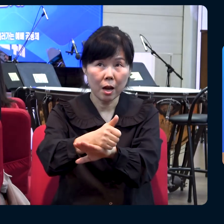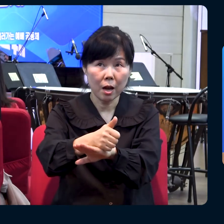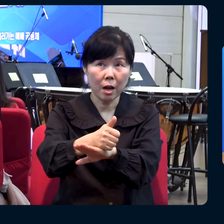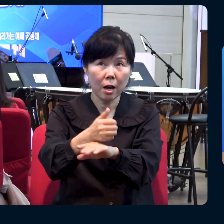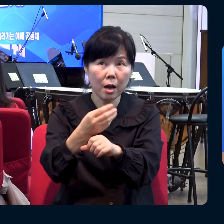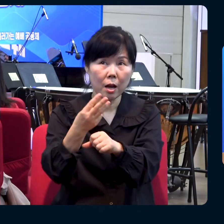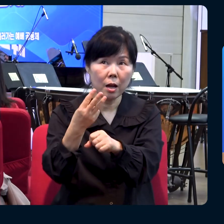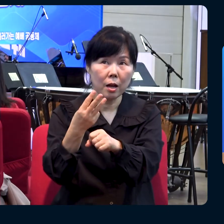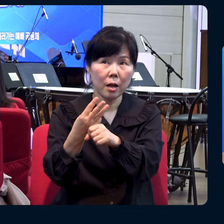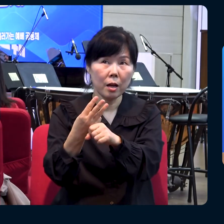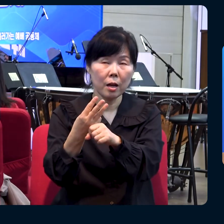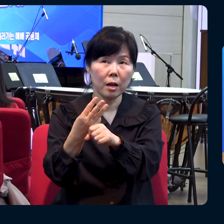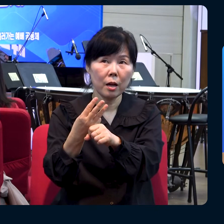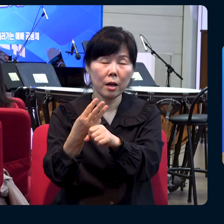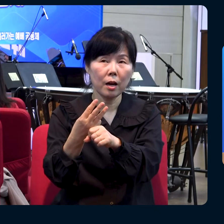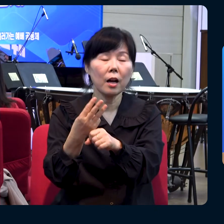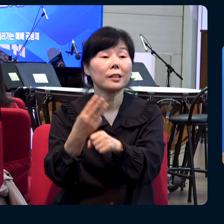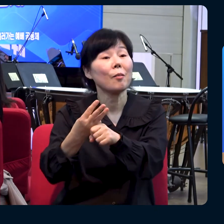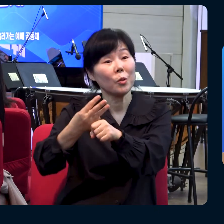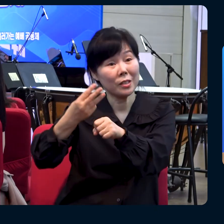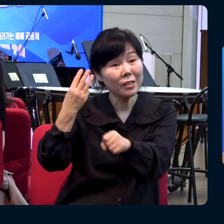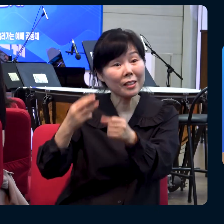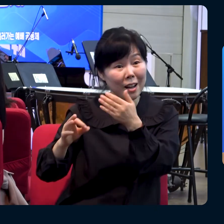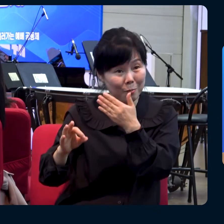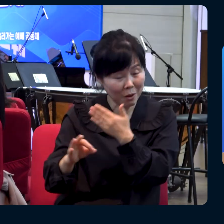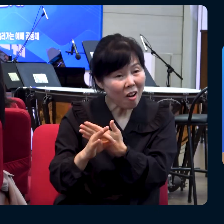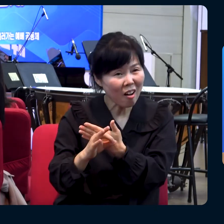그래서 3년 전에 목사님이 물어왔으면 절대 안 됩니다.